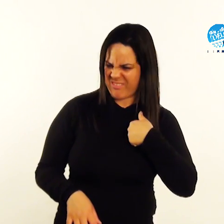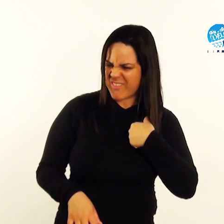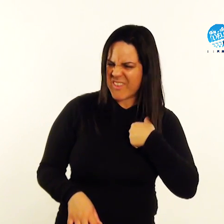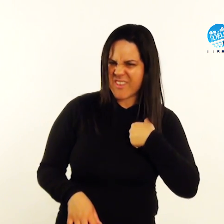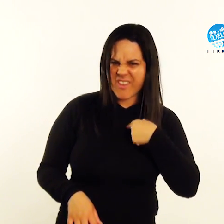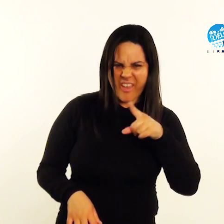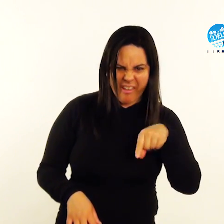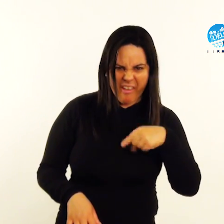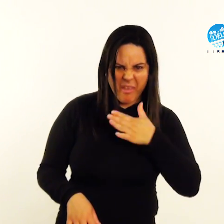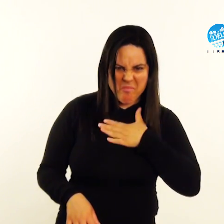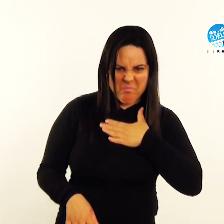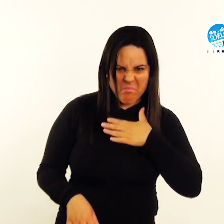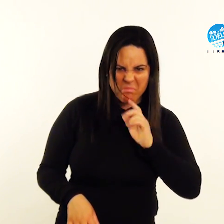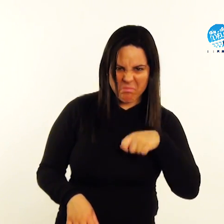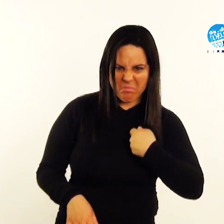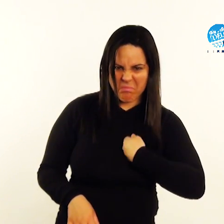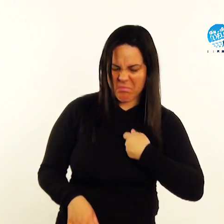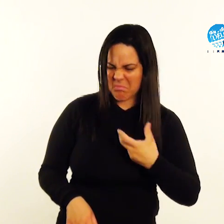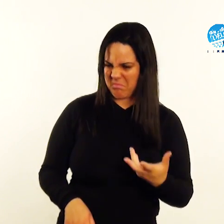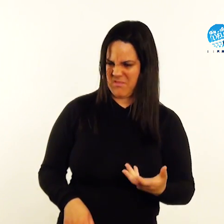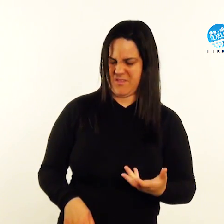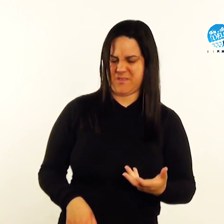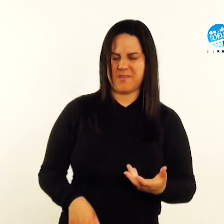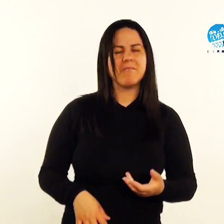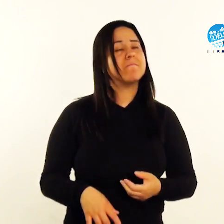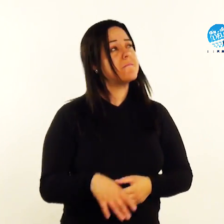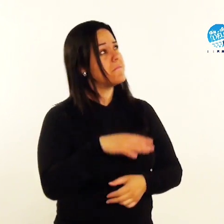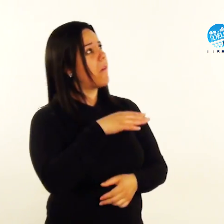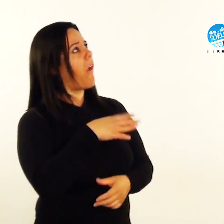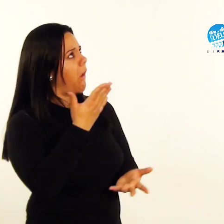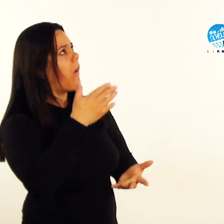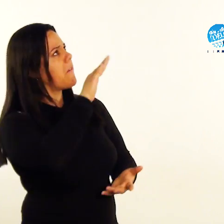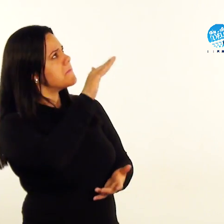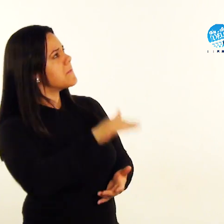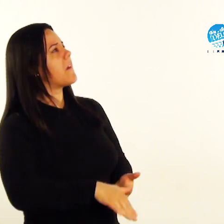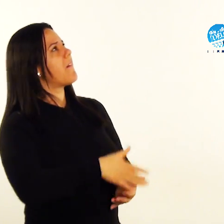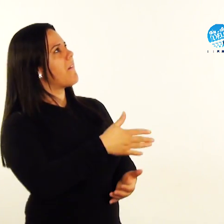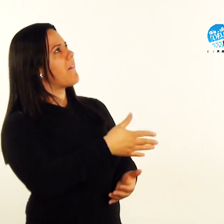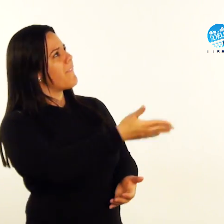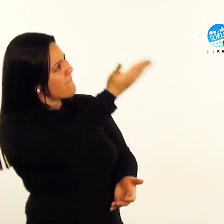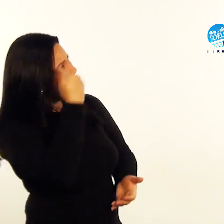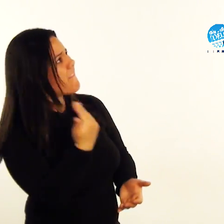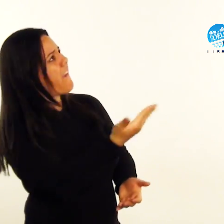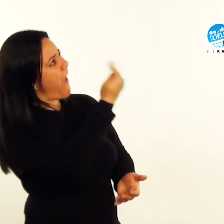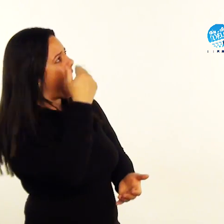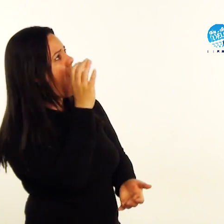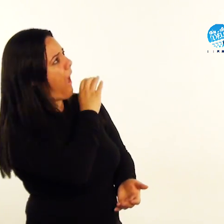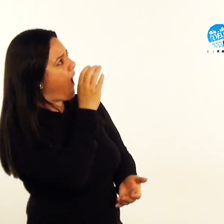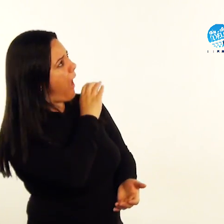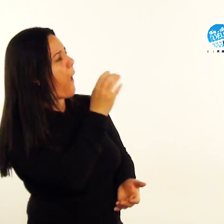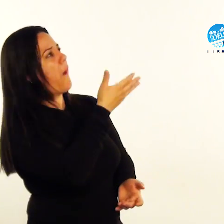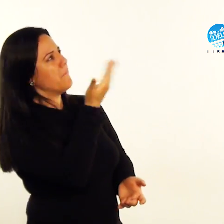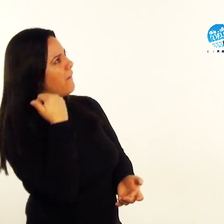Eu? Será que ele está falando comigo? E aí Jesus olha de novo: ô Zaqueu, desce rápido